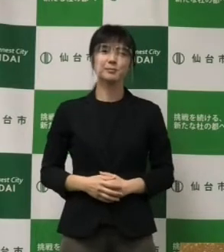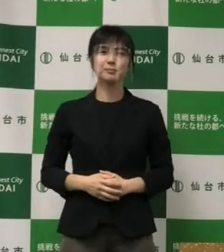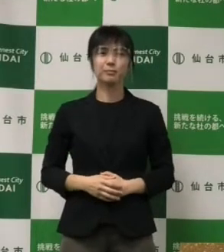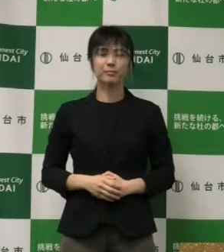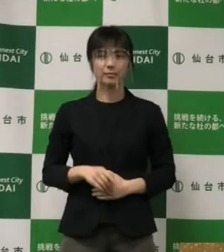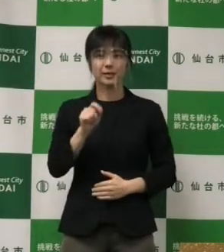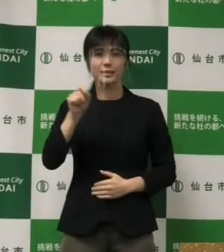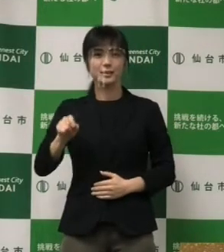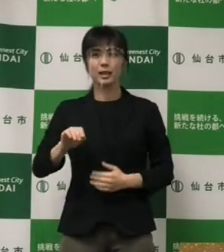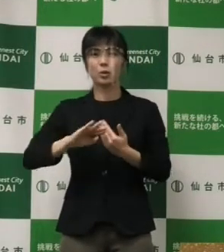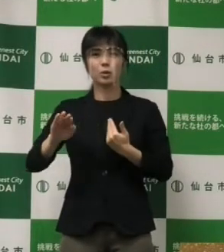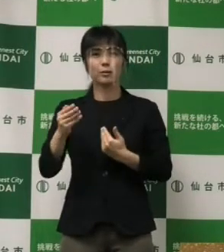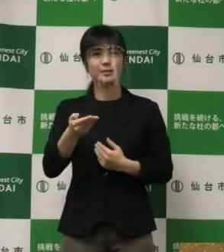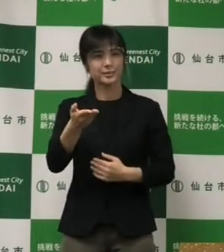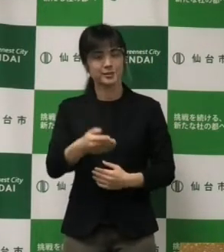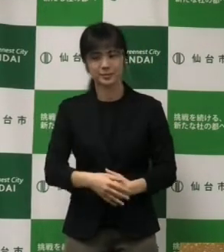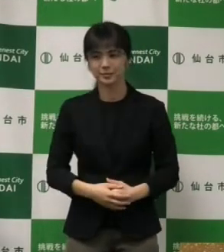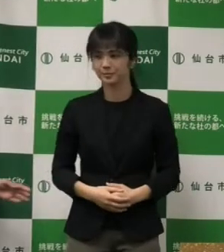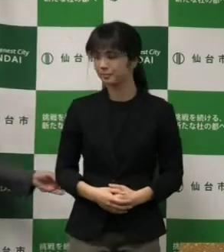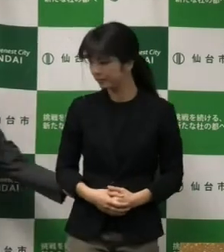他に何かご質問ございますでしょうか。